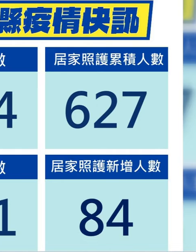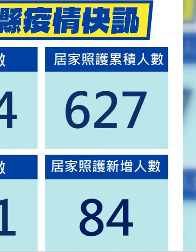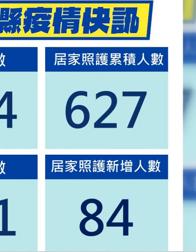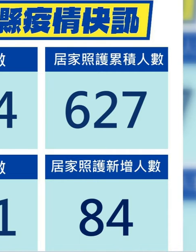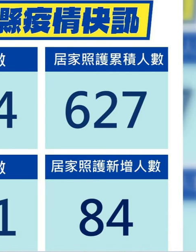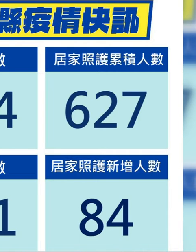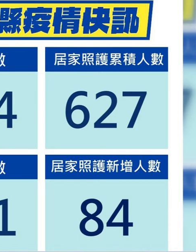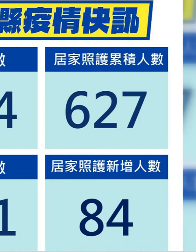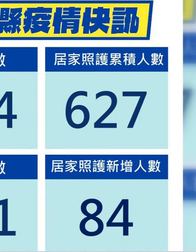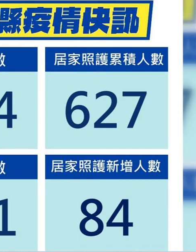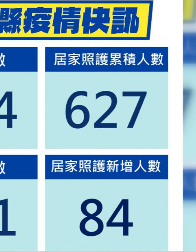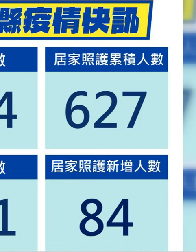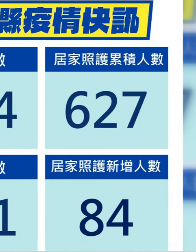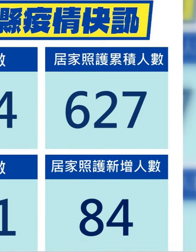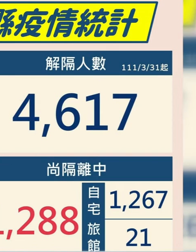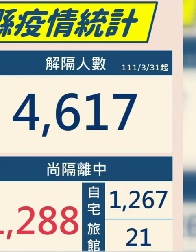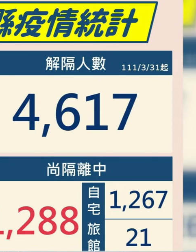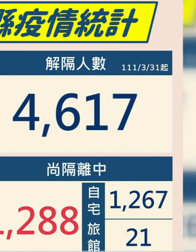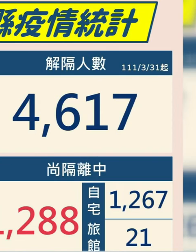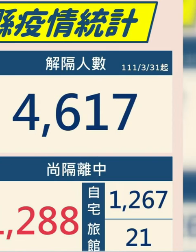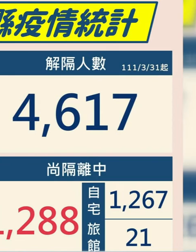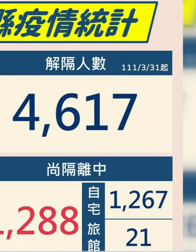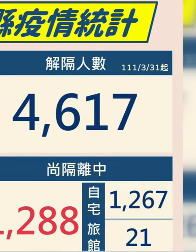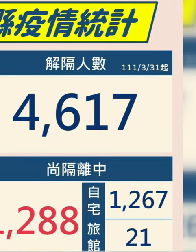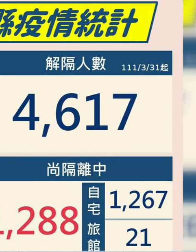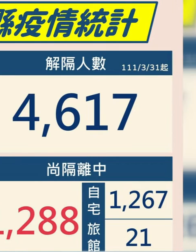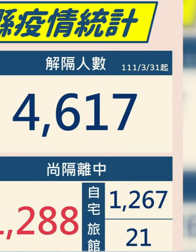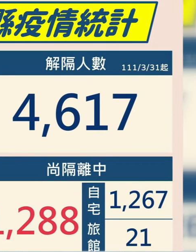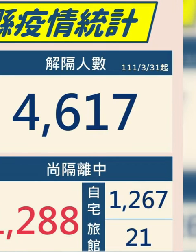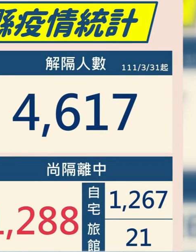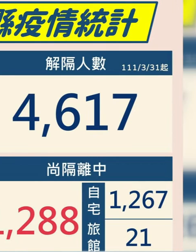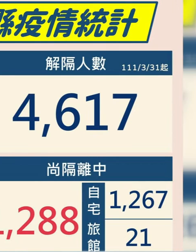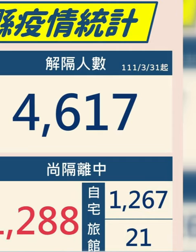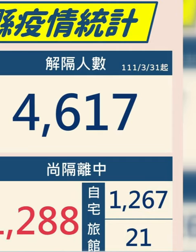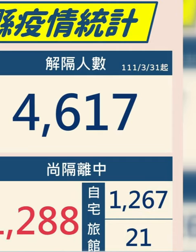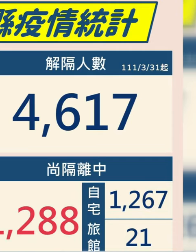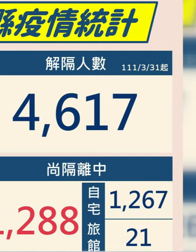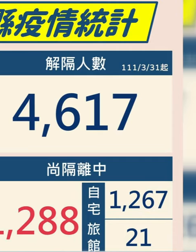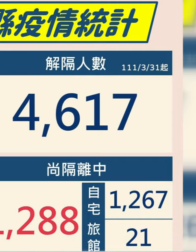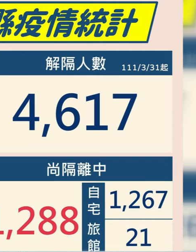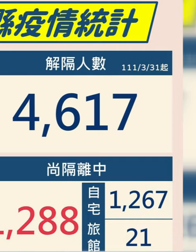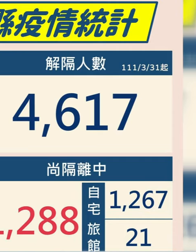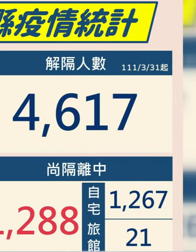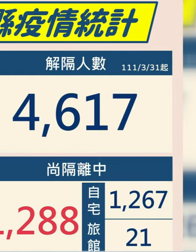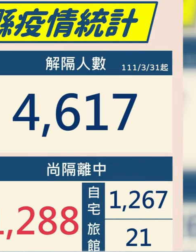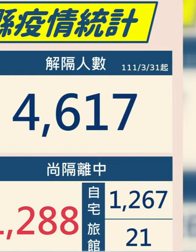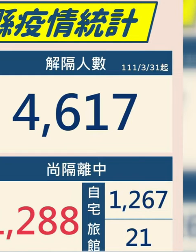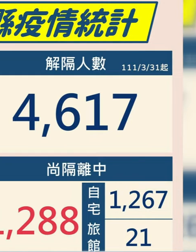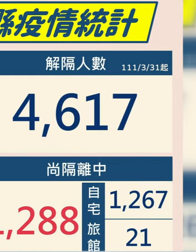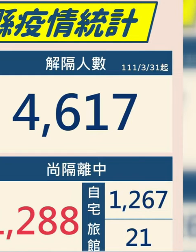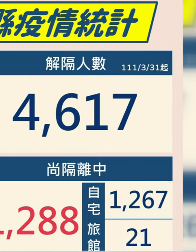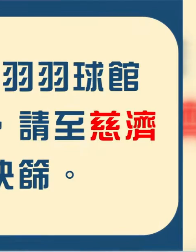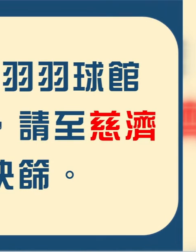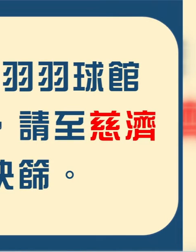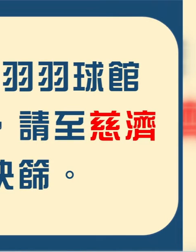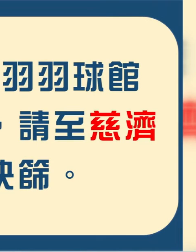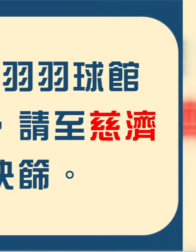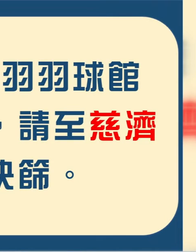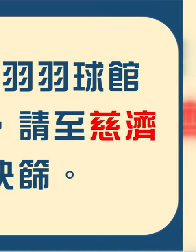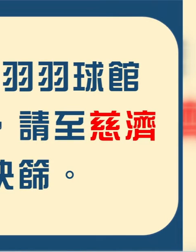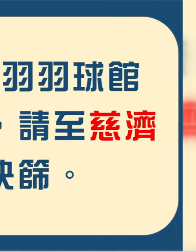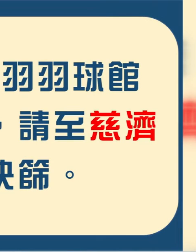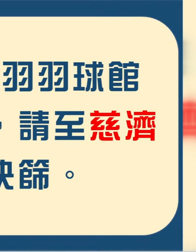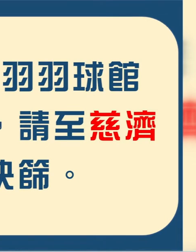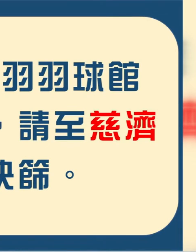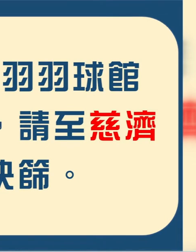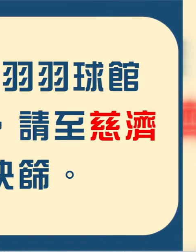诊个案，以黄昏市场群聚案新增15人为大宗，社区感染也有48人，并呼吁4月21日曾赴冠宇羽球馆